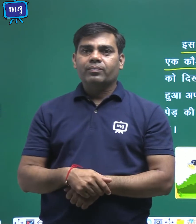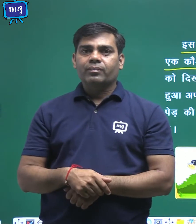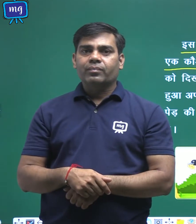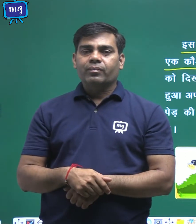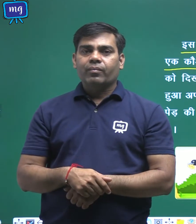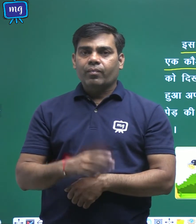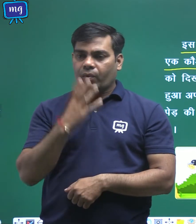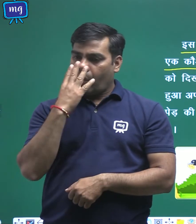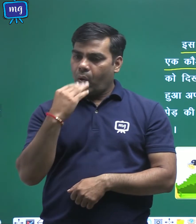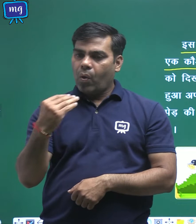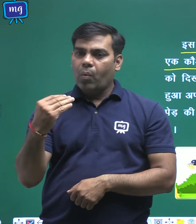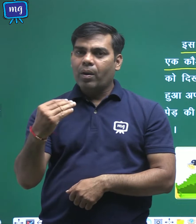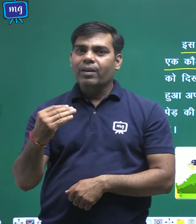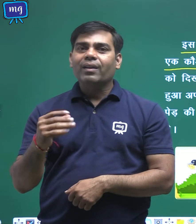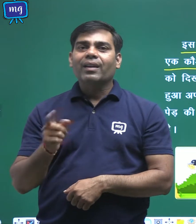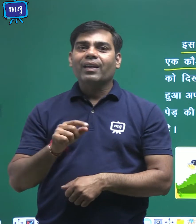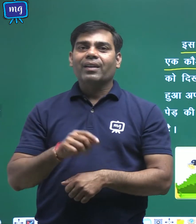लोमड़ के